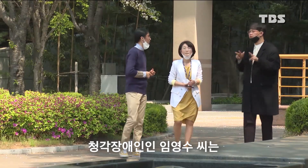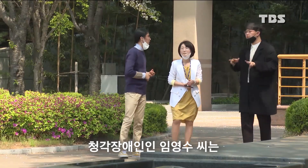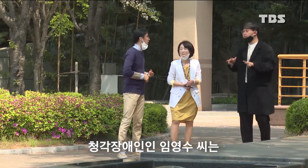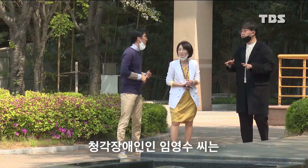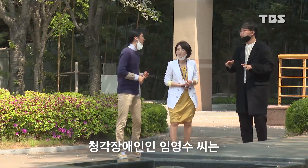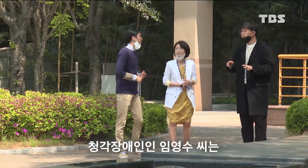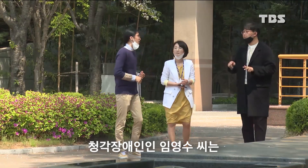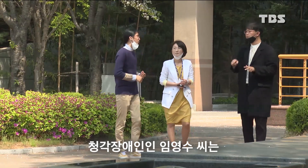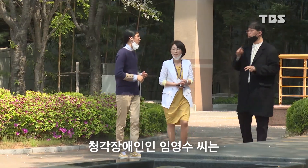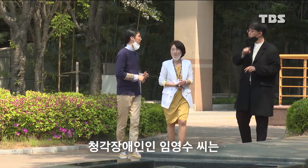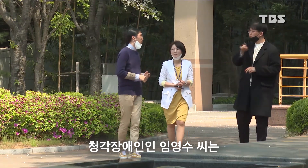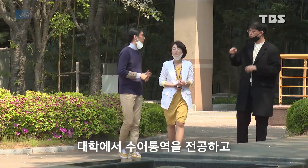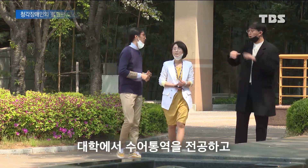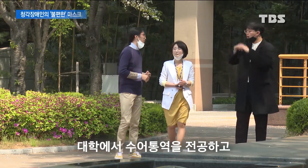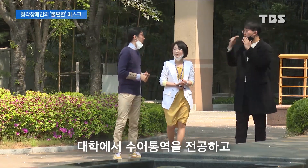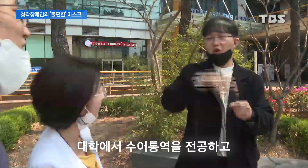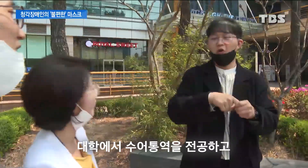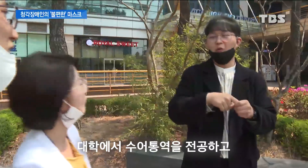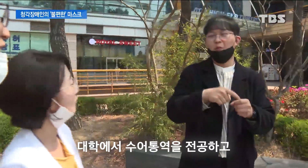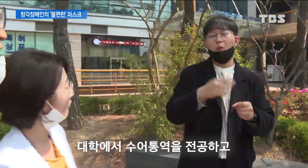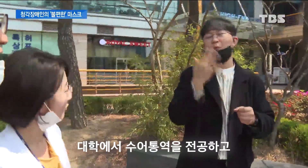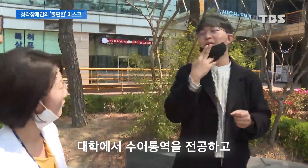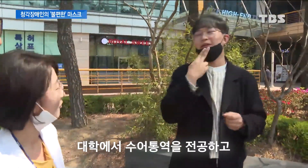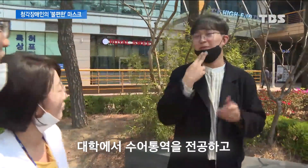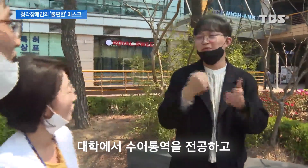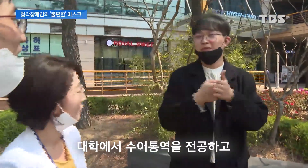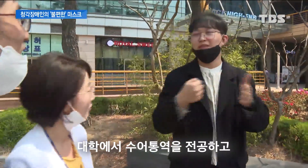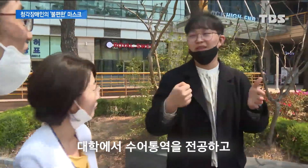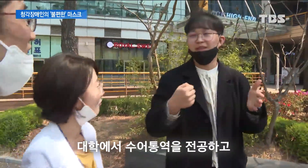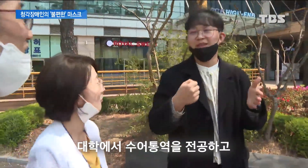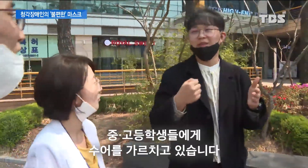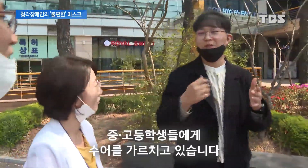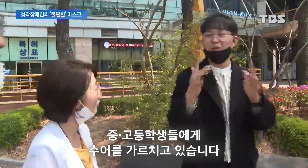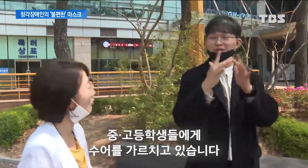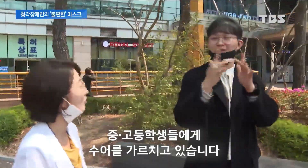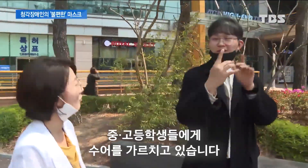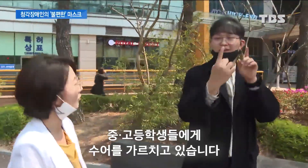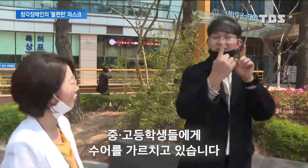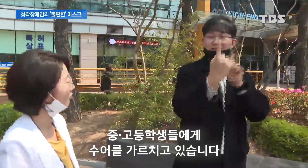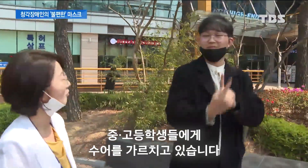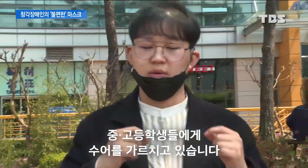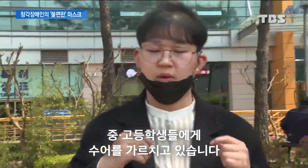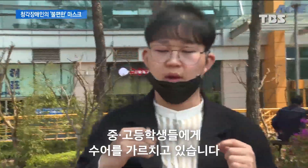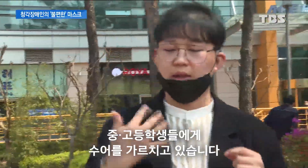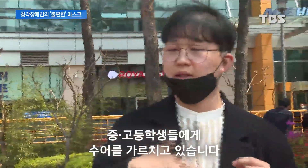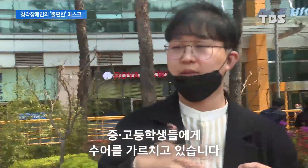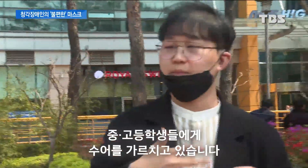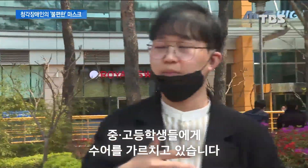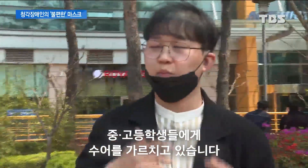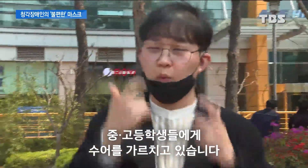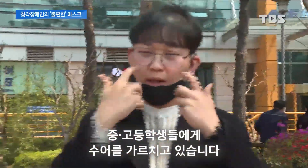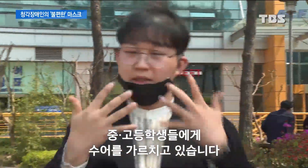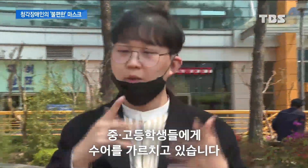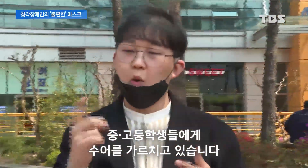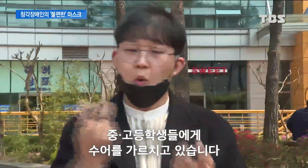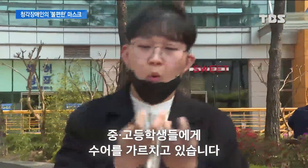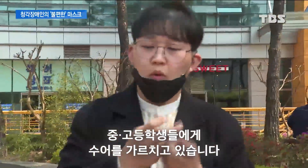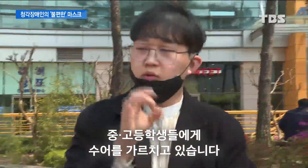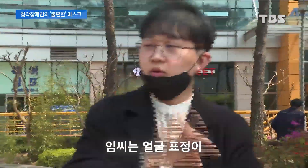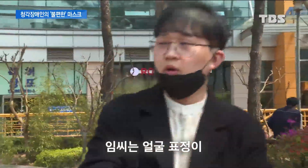청각장애인인 이명수 씨는 대학에서 수어 통역을 전공하고 중고등 학생들에게 수어를 가르치고 있습니다. 임